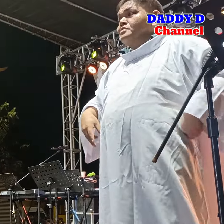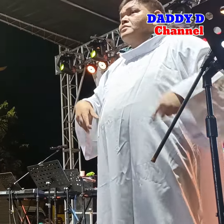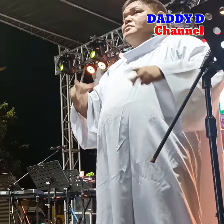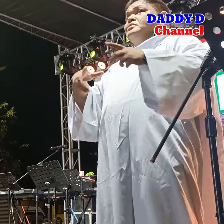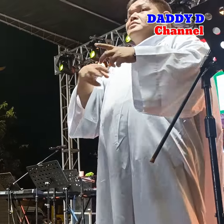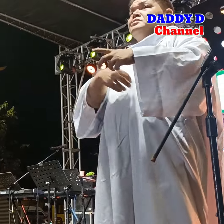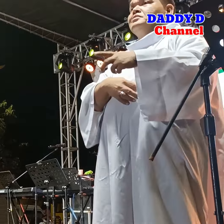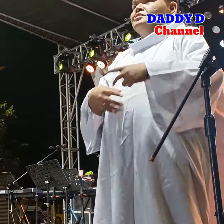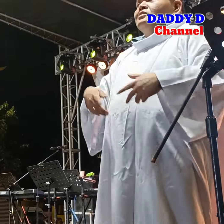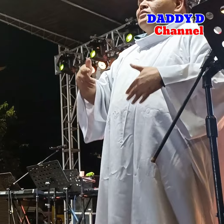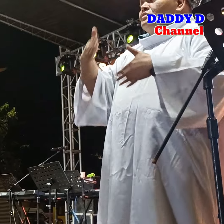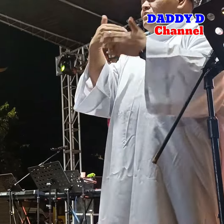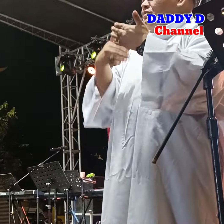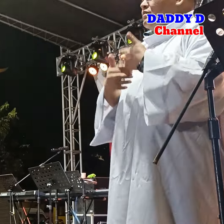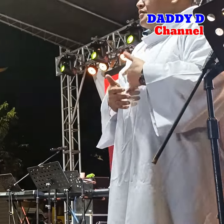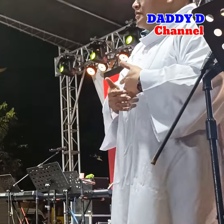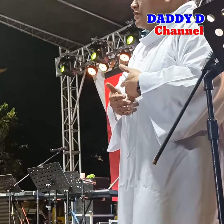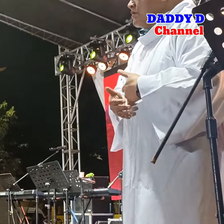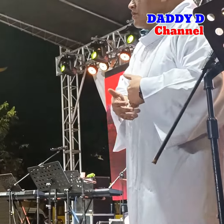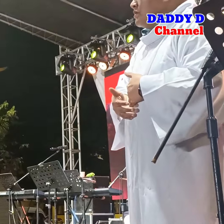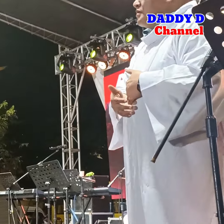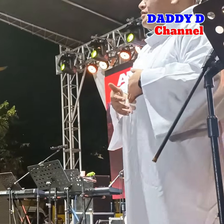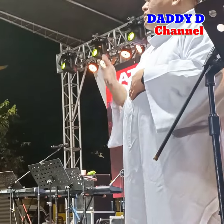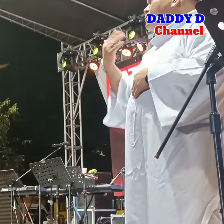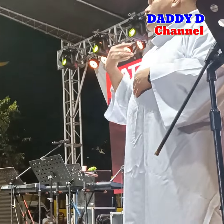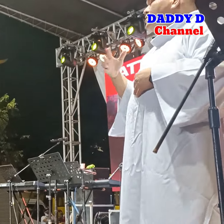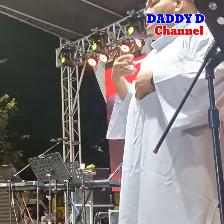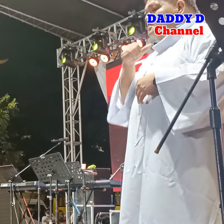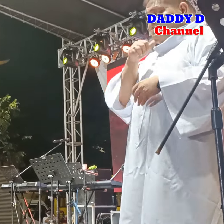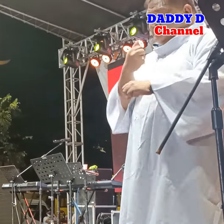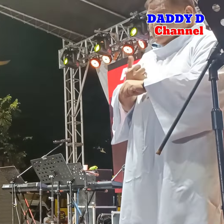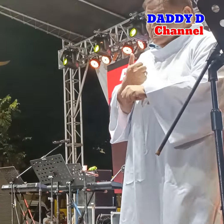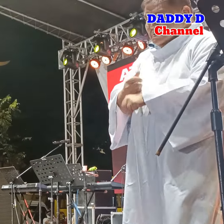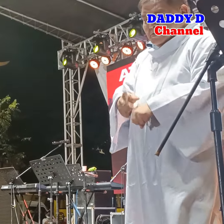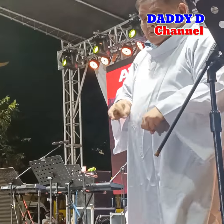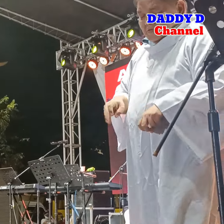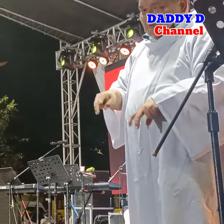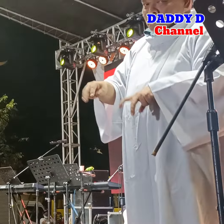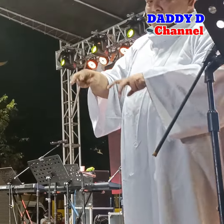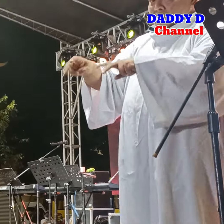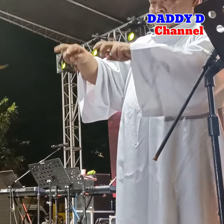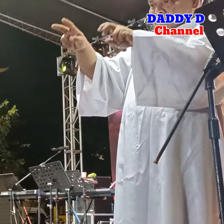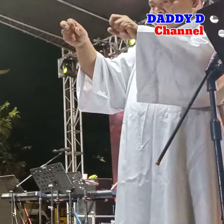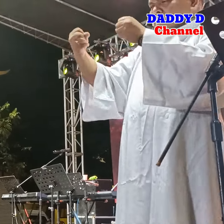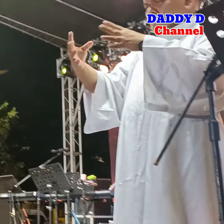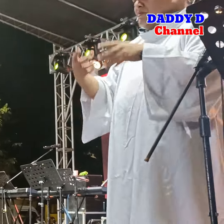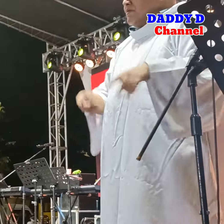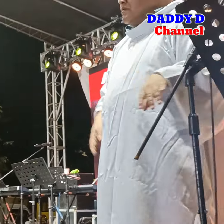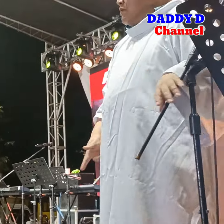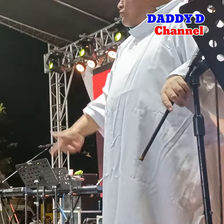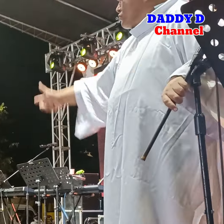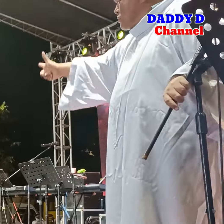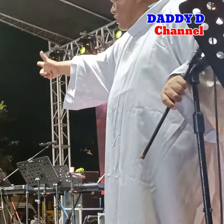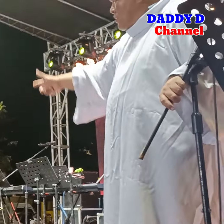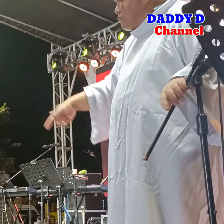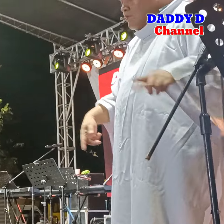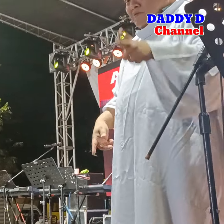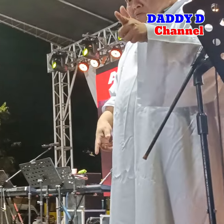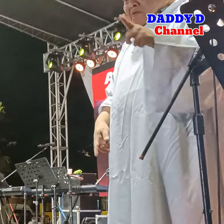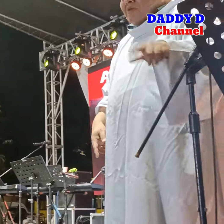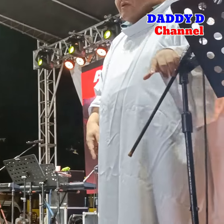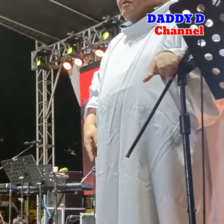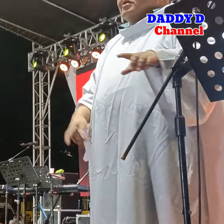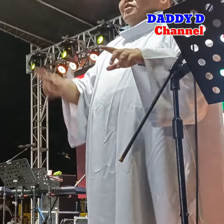Bumalik na yung dati. Dati, okay na tayo maglakad sa kalye, di ba? Hindi tayo na-hold up. Yung mga taxi